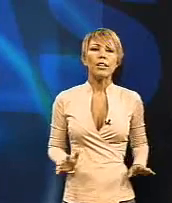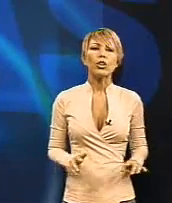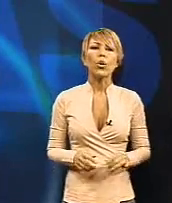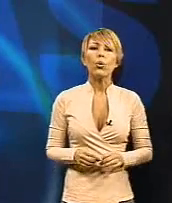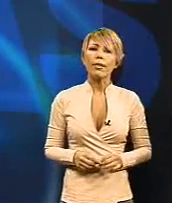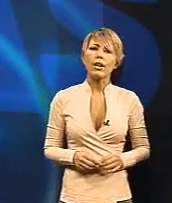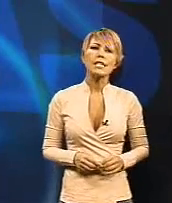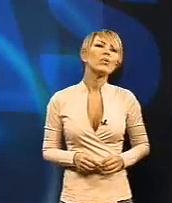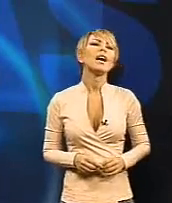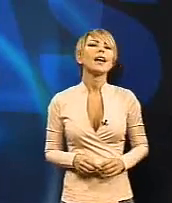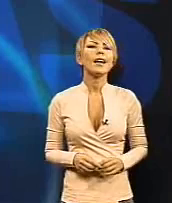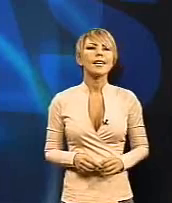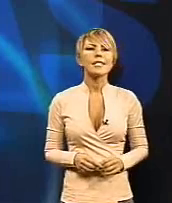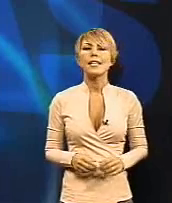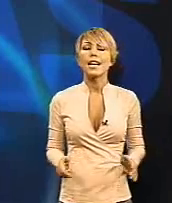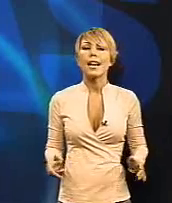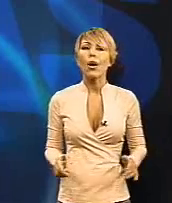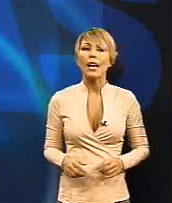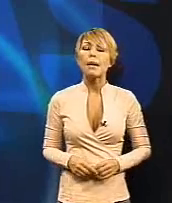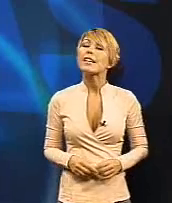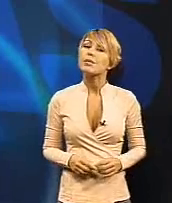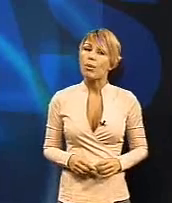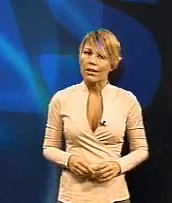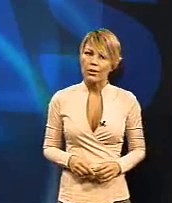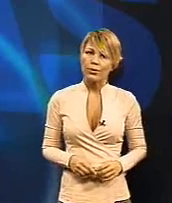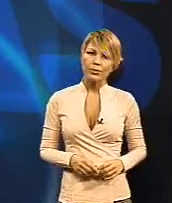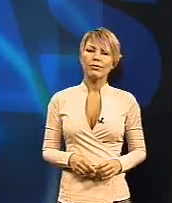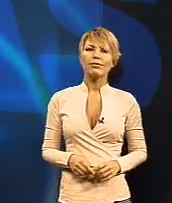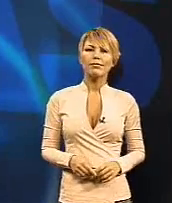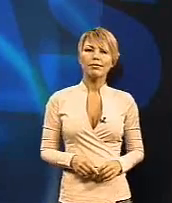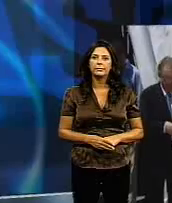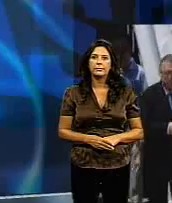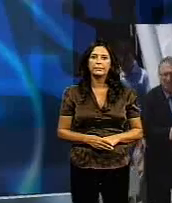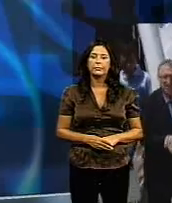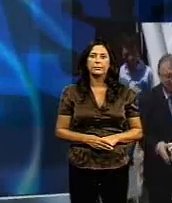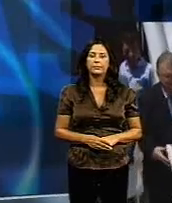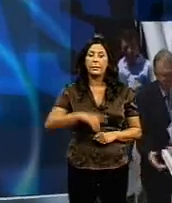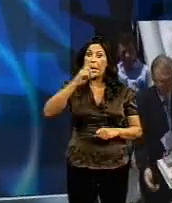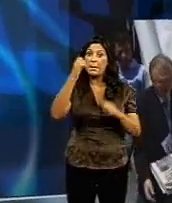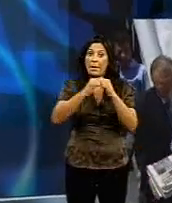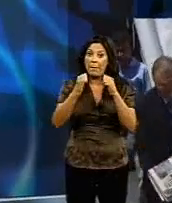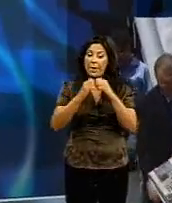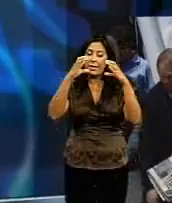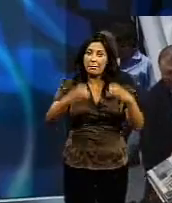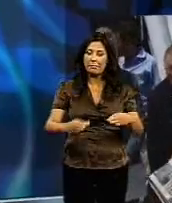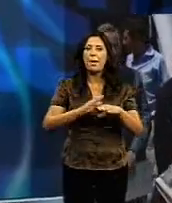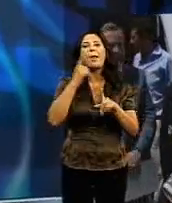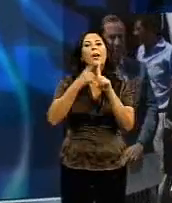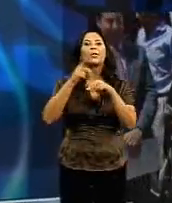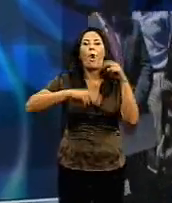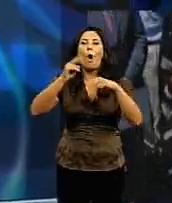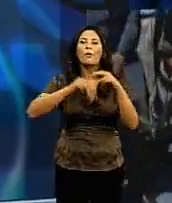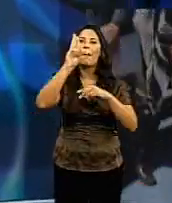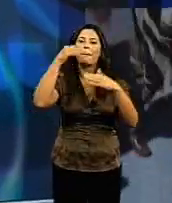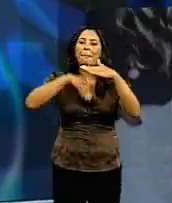el momento, una zona singular a la que se le sacará ahora el máximo partido. Primera piedra para las obras del parking de Santa